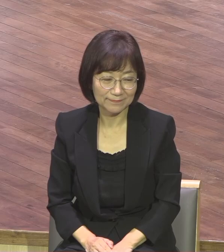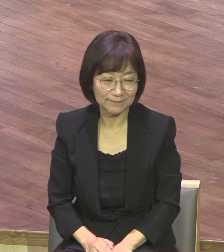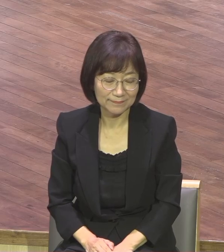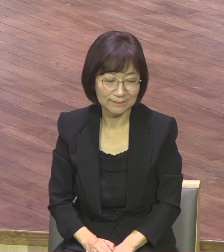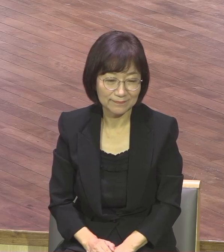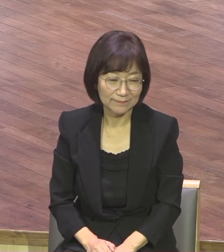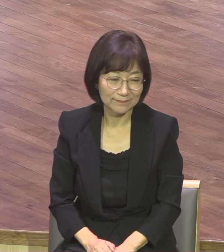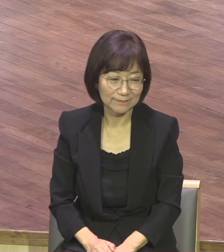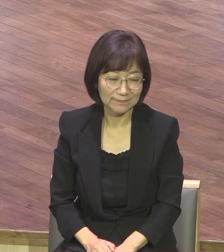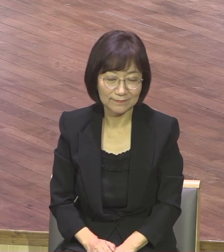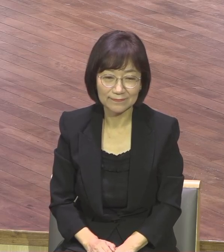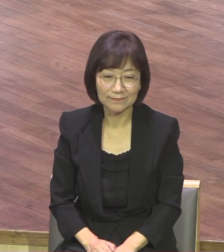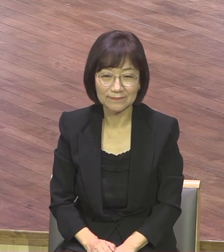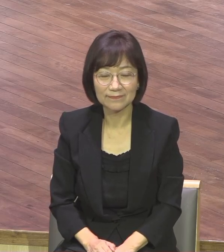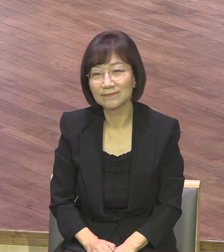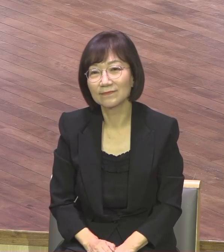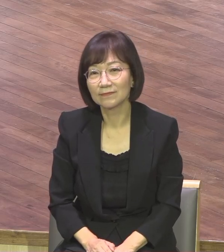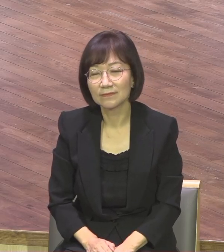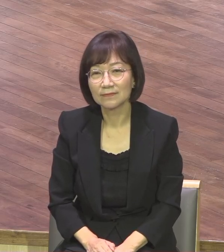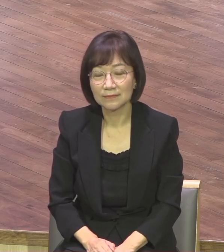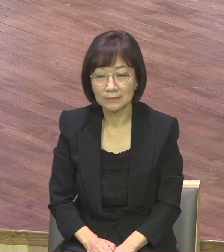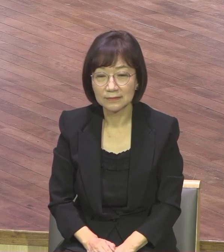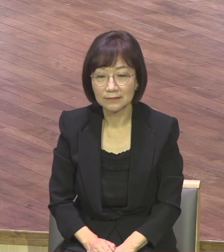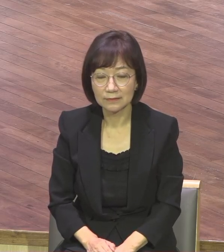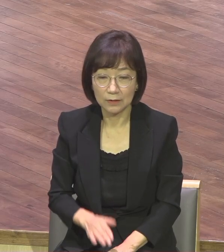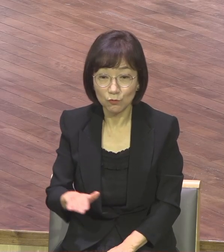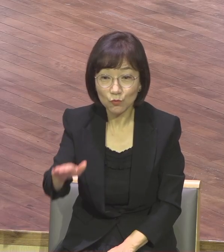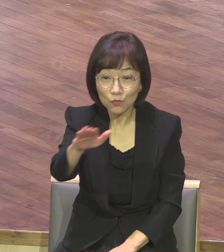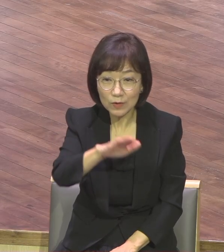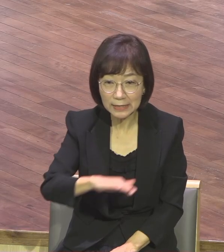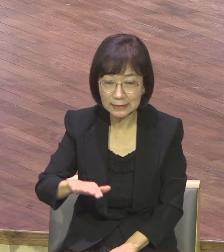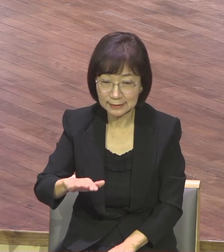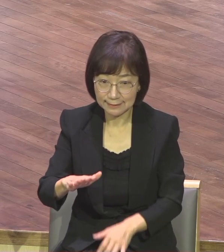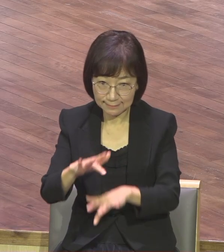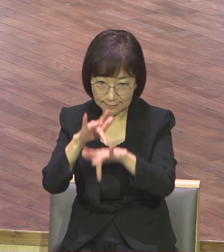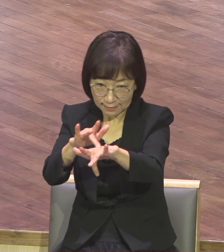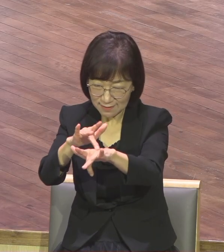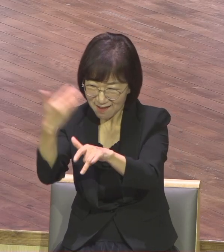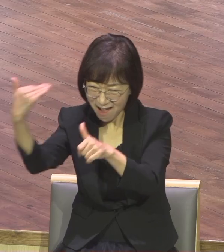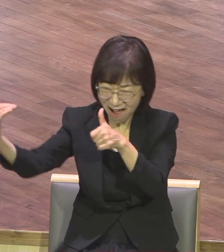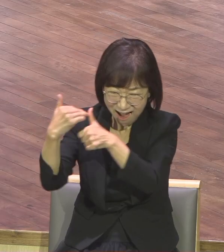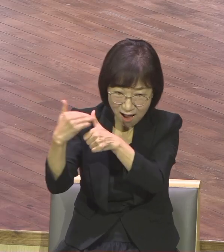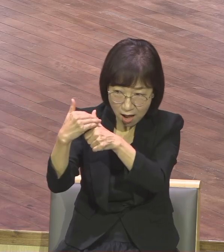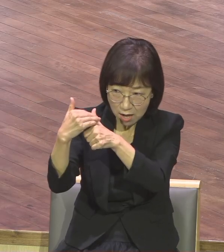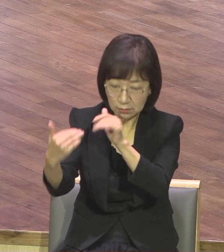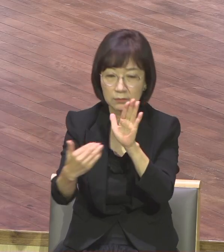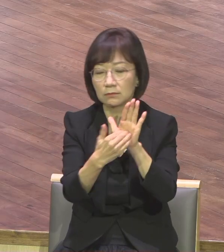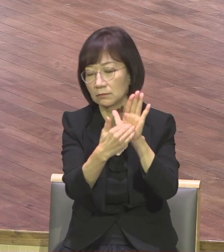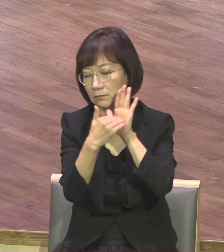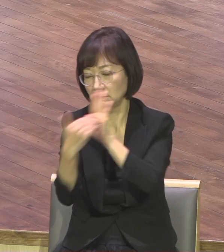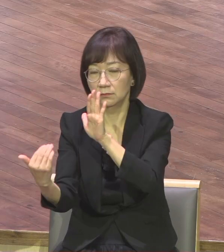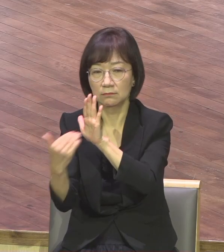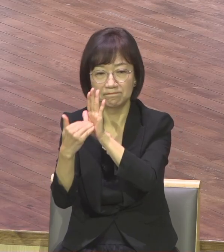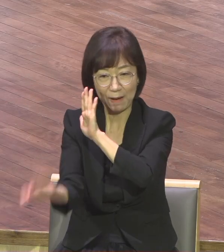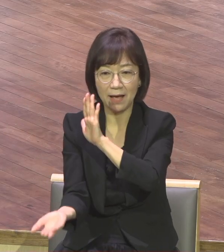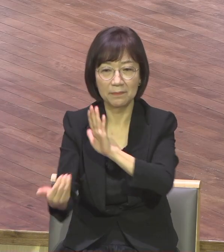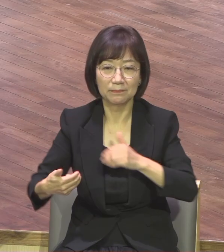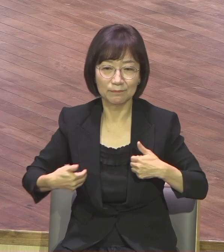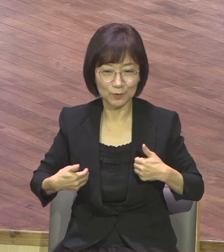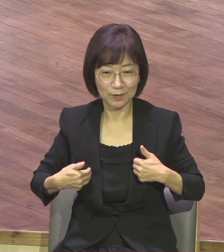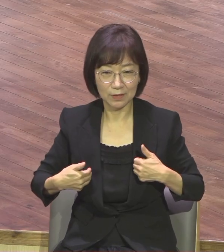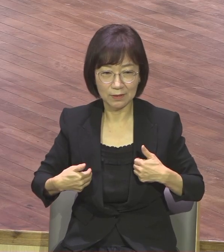우리는 이런 사단의 공격에 당하지 말아야 됩니다. 당했다고 하면 정신